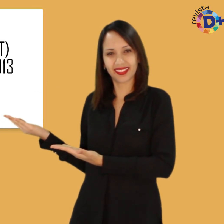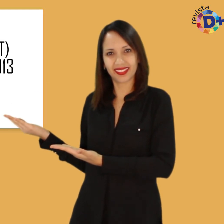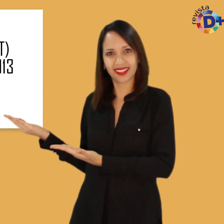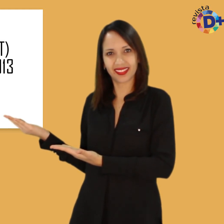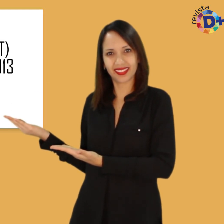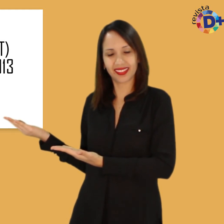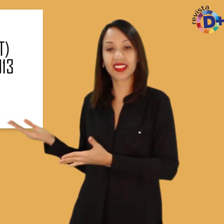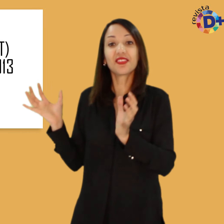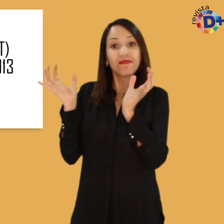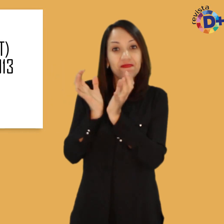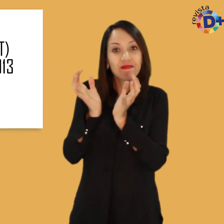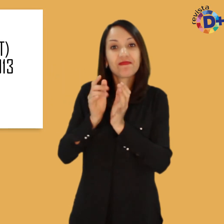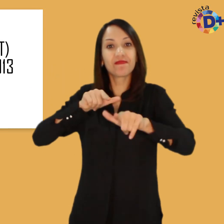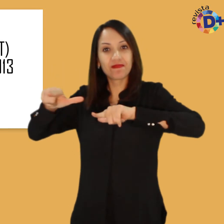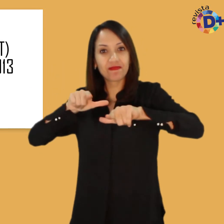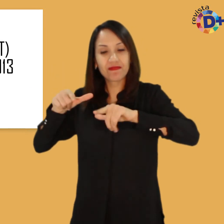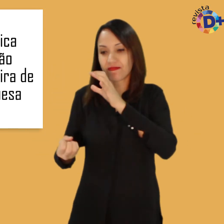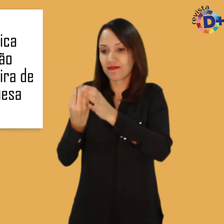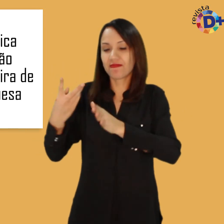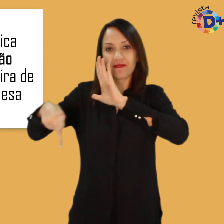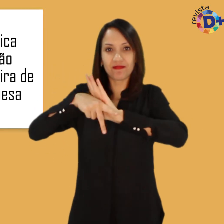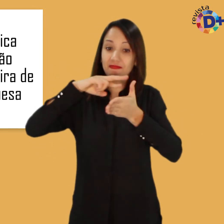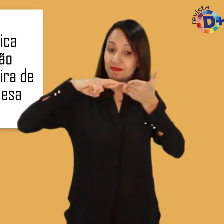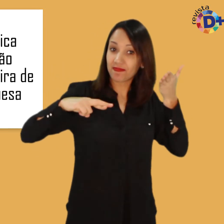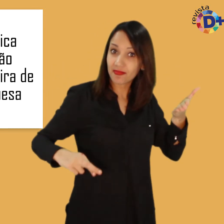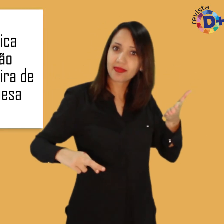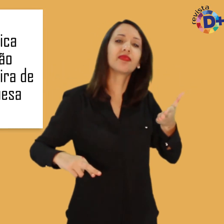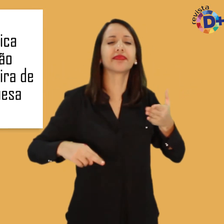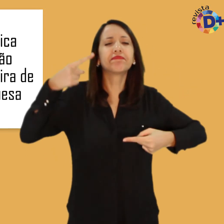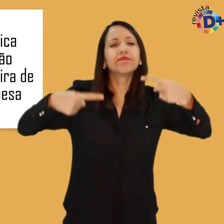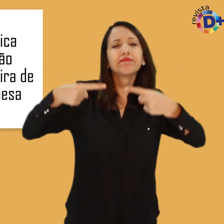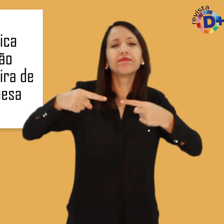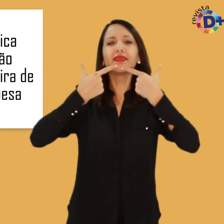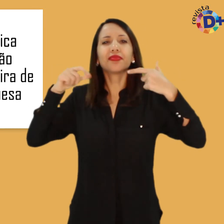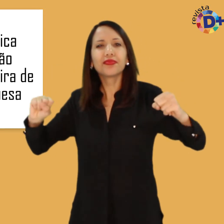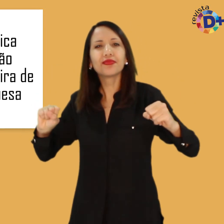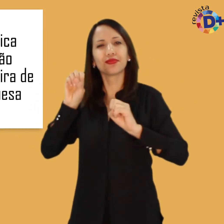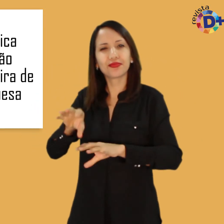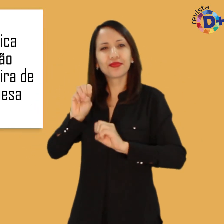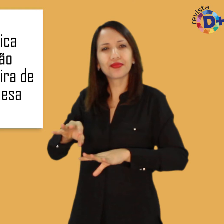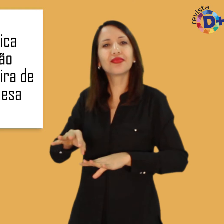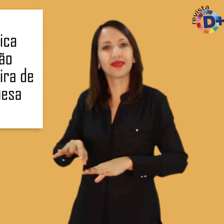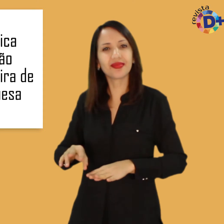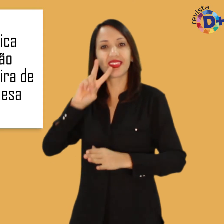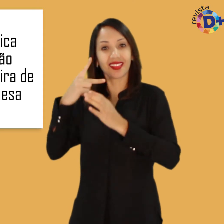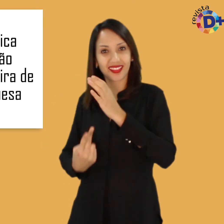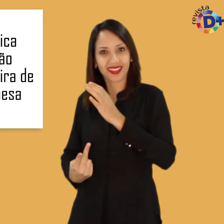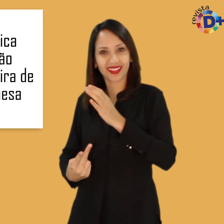Esse grupo de trabalho gerou o relatório sobre a política linguística de educação bilíngue, língua brasileira de sinais